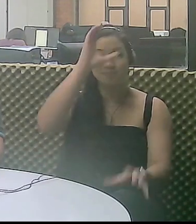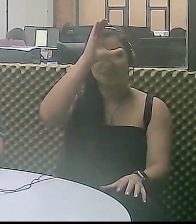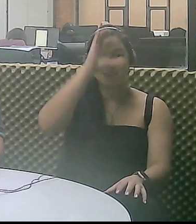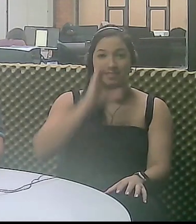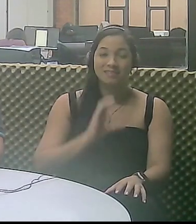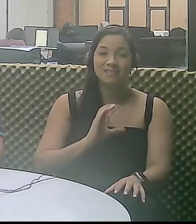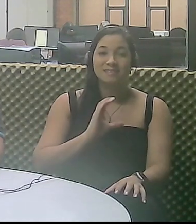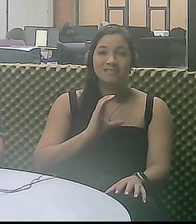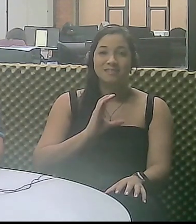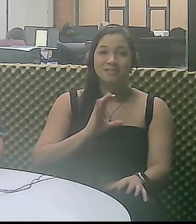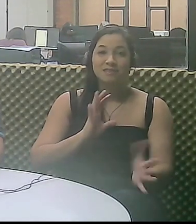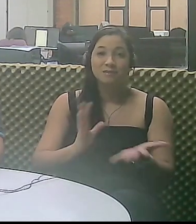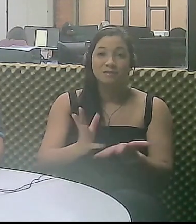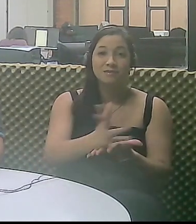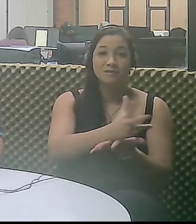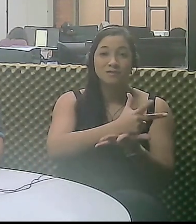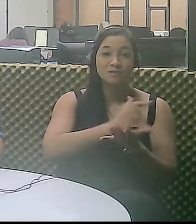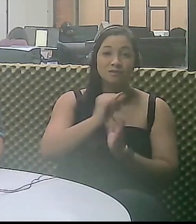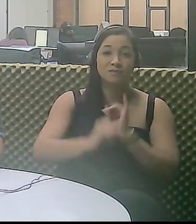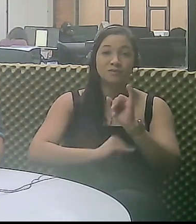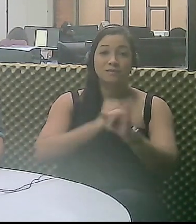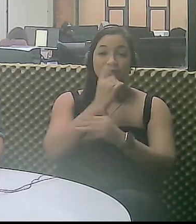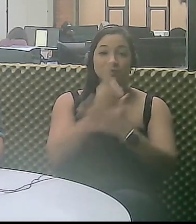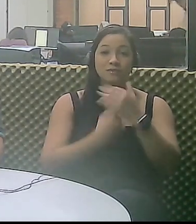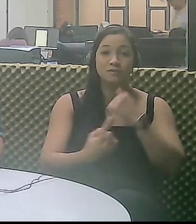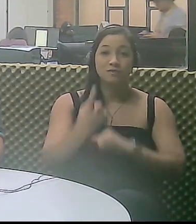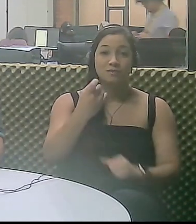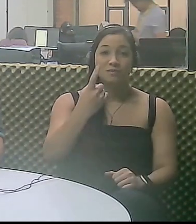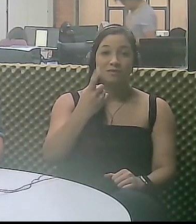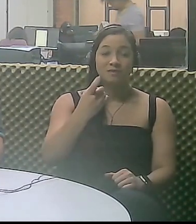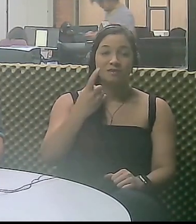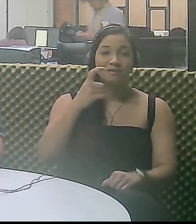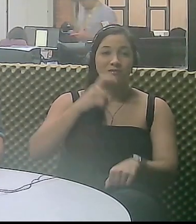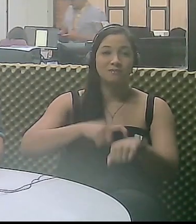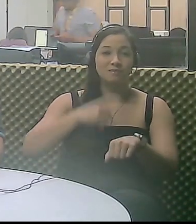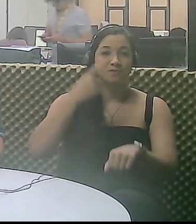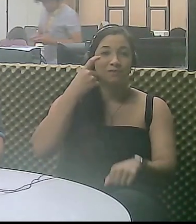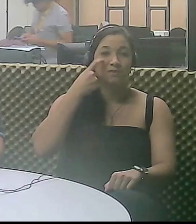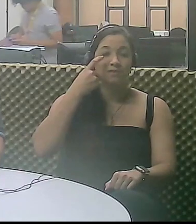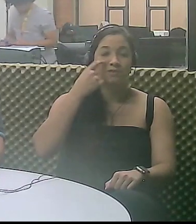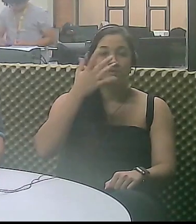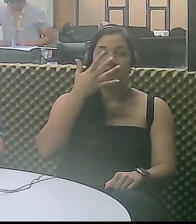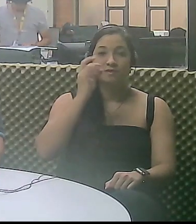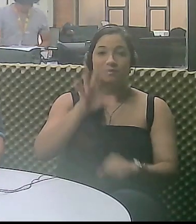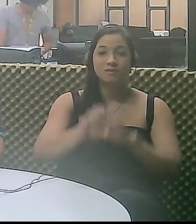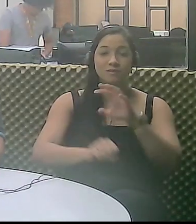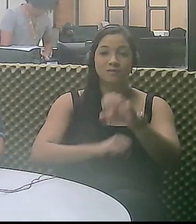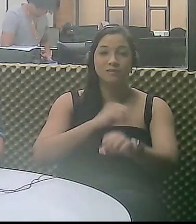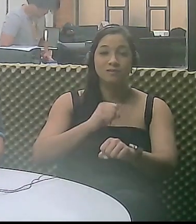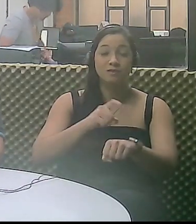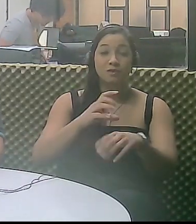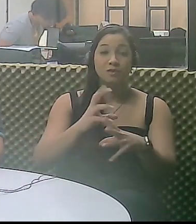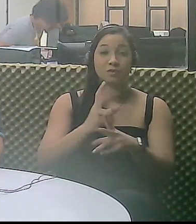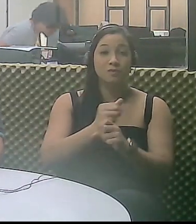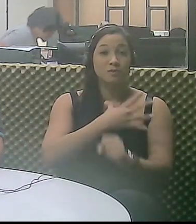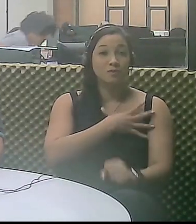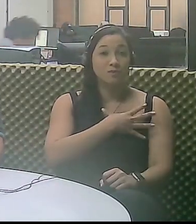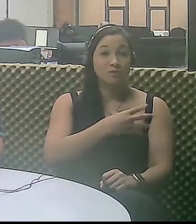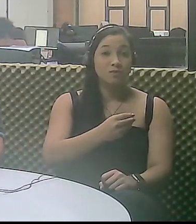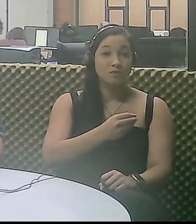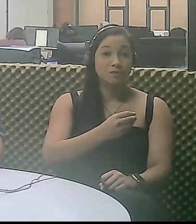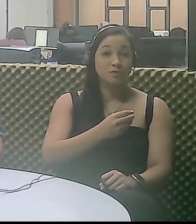Cidadão, que reúne os serviços online da Prefeitura num só lugar. Você clica e acompanha horários da coleta de lixo, matrículas e notas dos